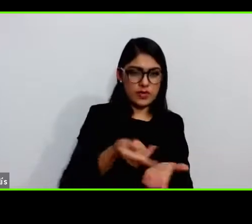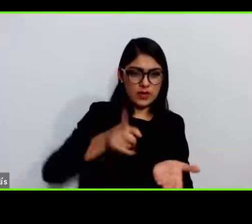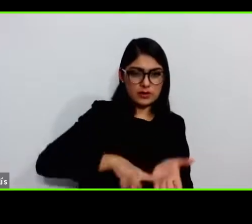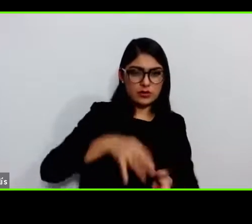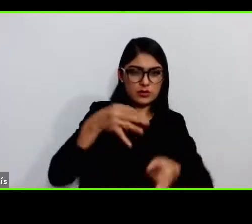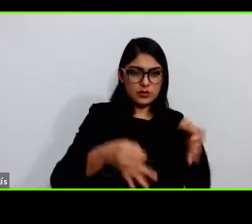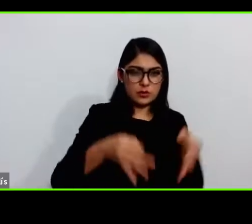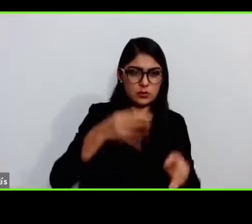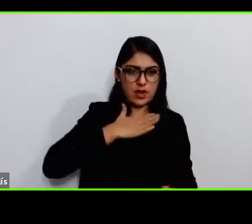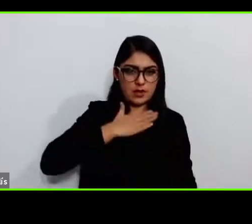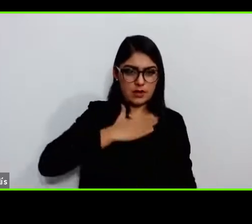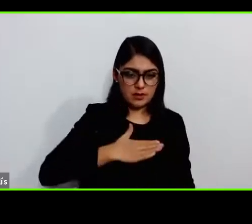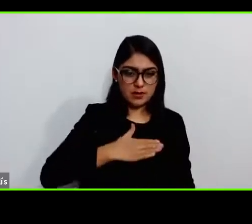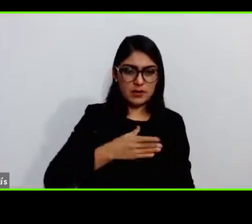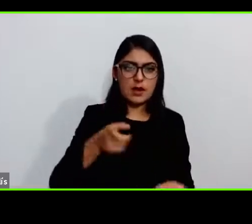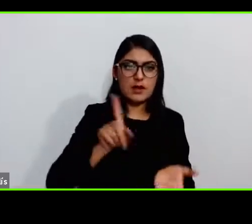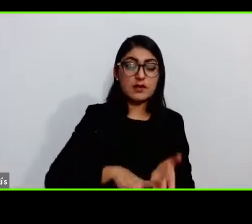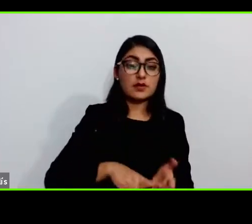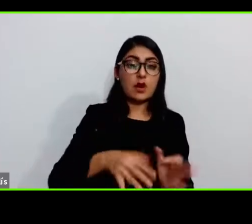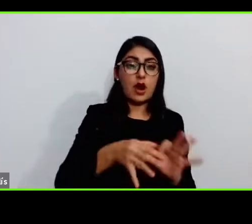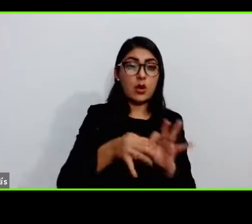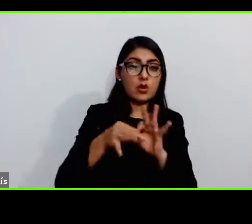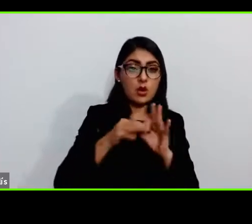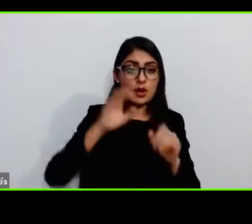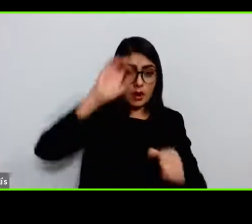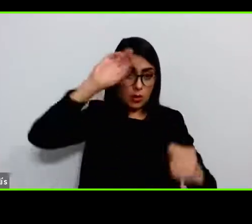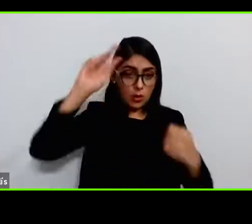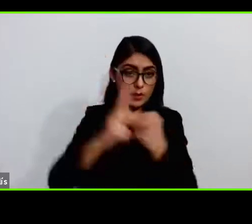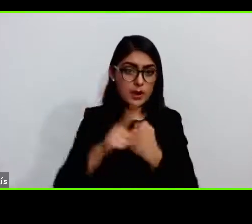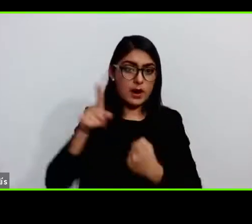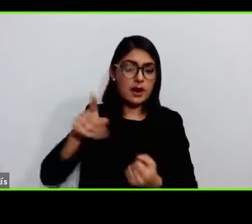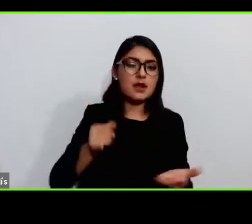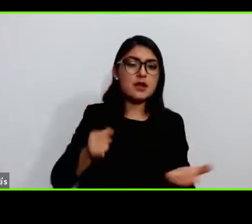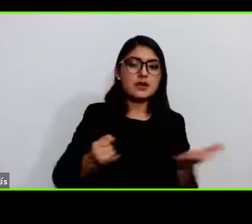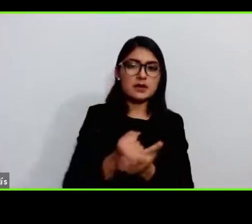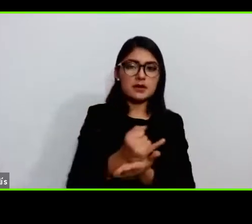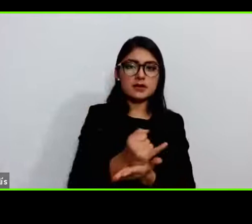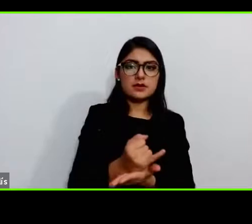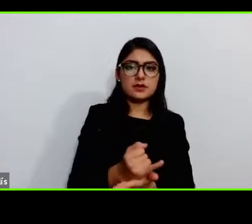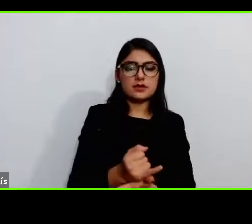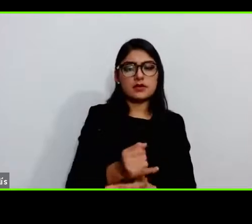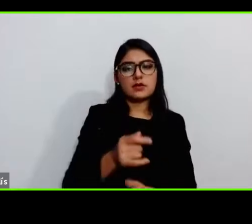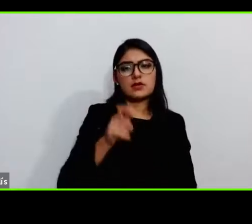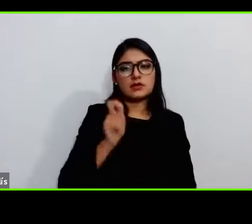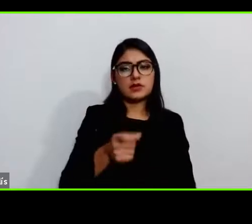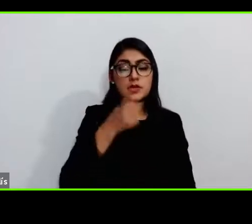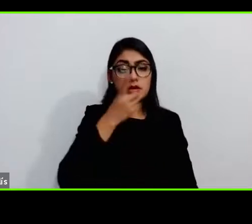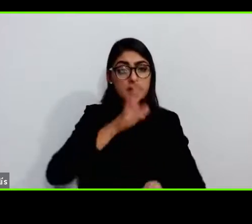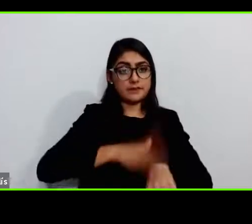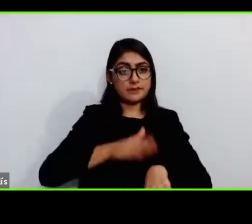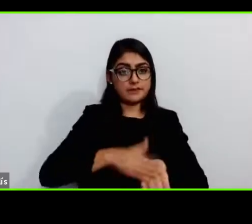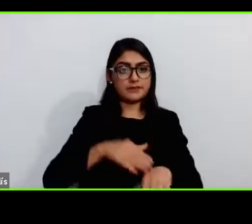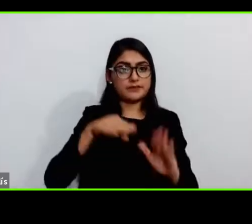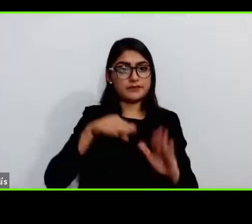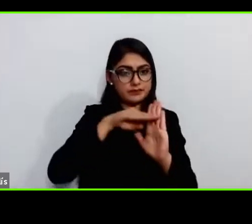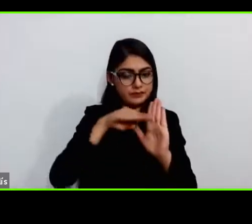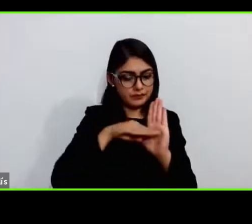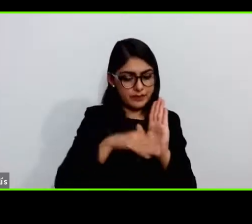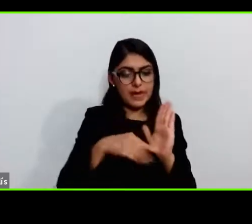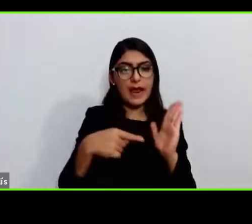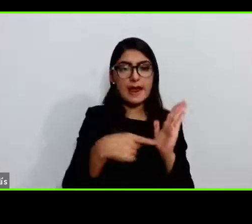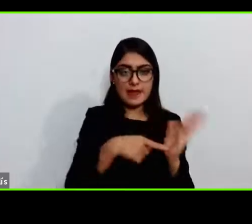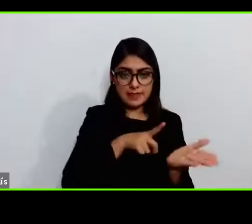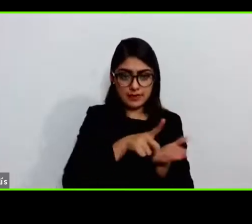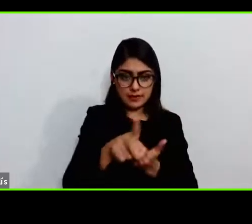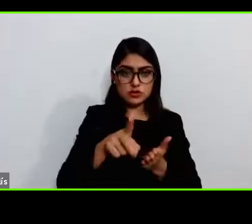de la Justicia de la Unión Europea, en el que básicamente el Tribunal Constitucional Alemán le dijo, aquí hay un estándar mínimo de derechos fundamentales que la